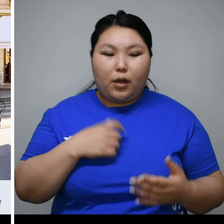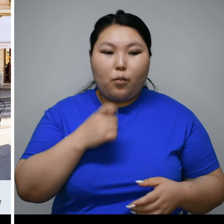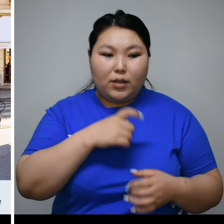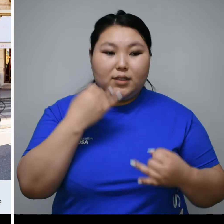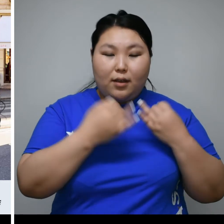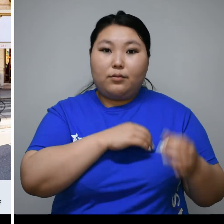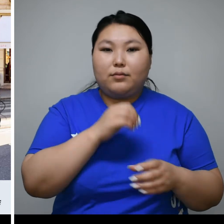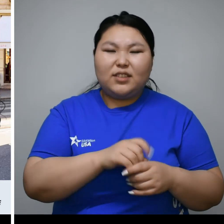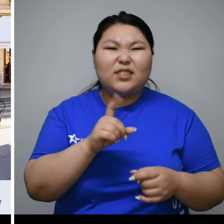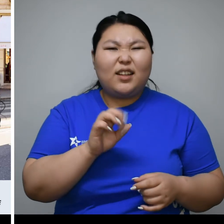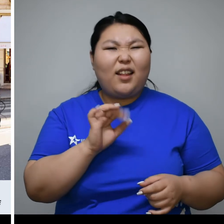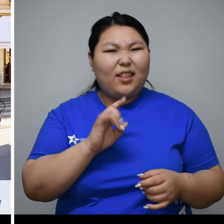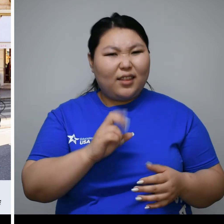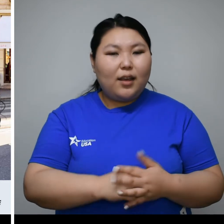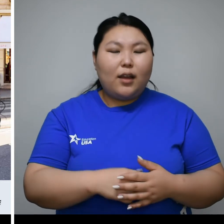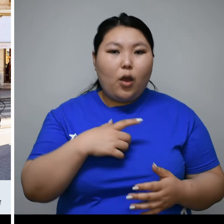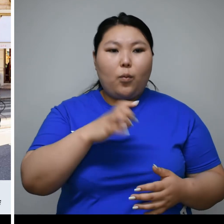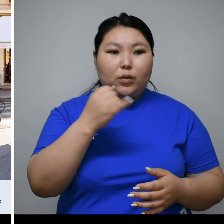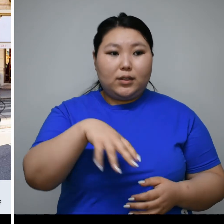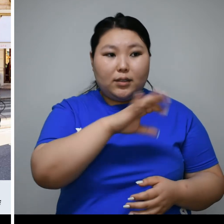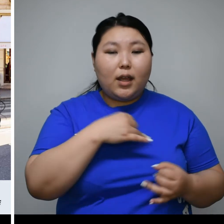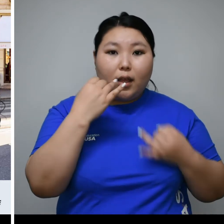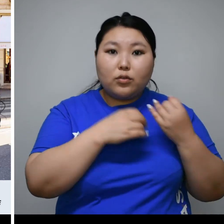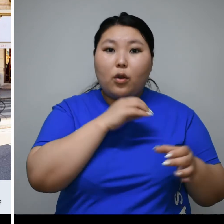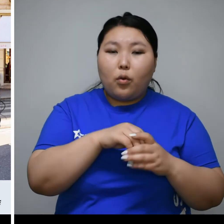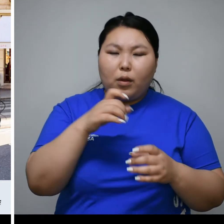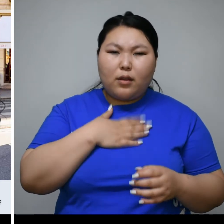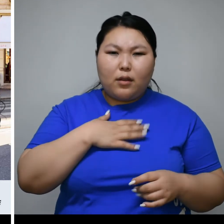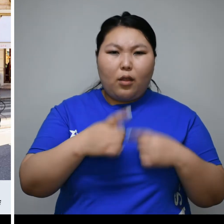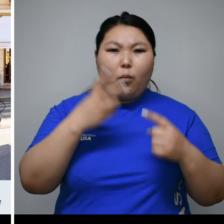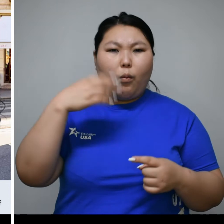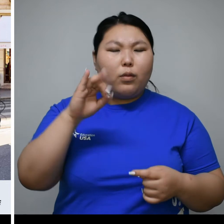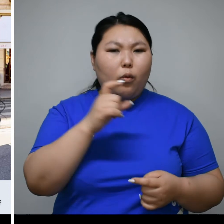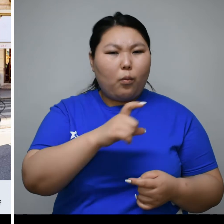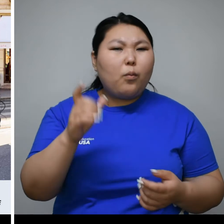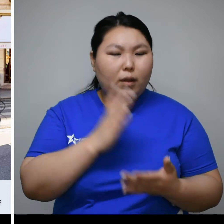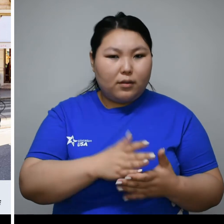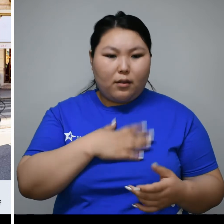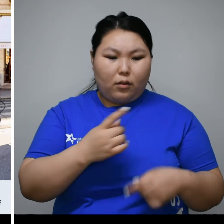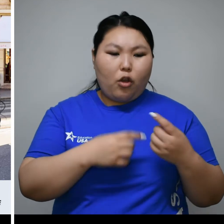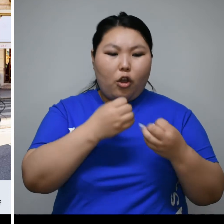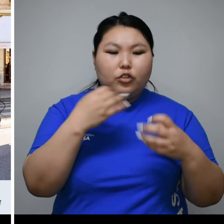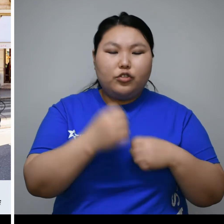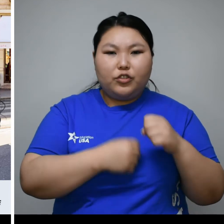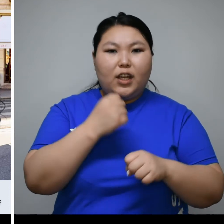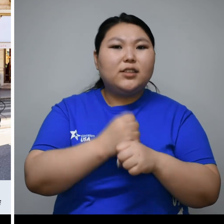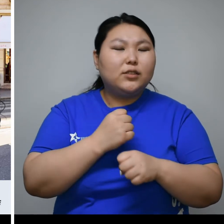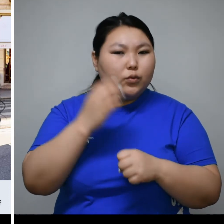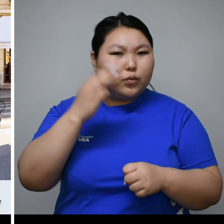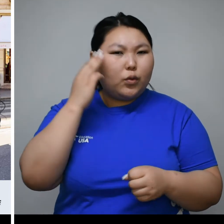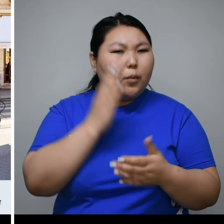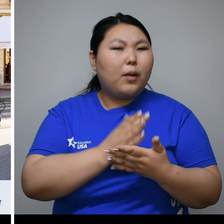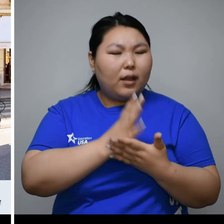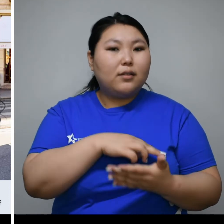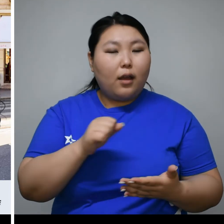хүмүүс ярилцханд орохдоо за яана бусад ярилцханд орж байгаа хүмүүс надаас мундаг хүмүүс байгаа да. Надаас олон жилийн ажлын туршлагатай